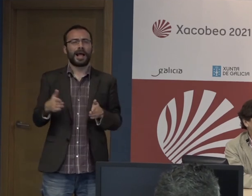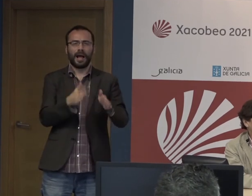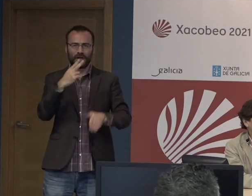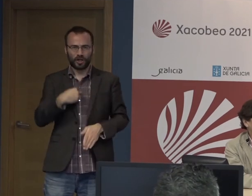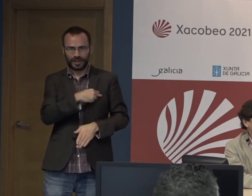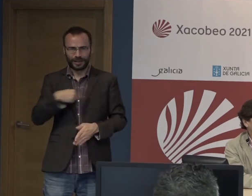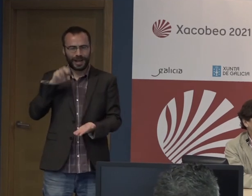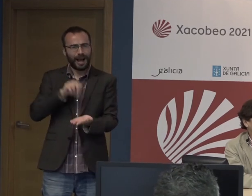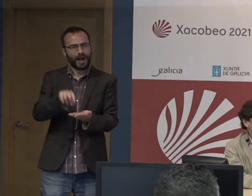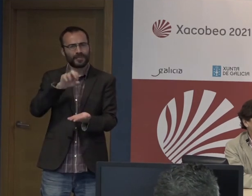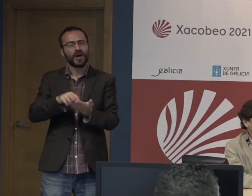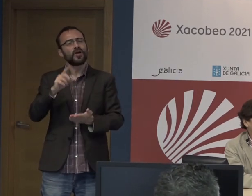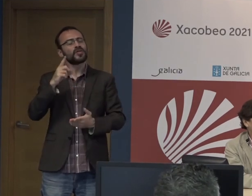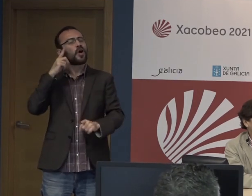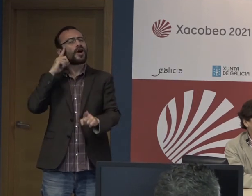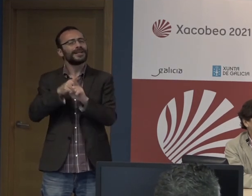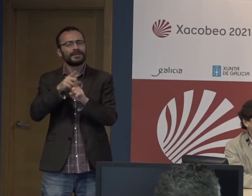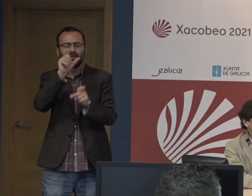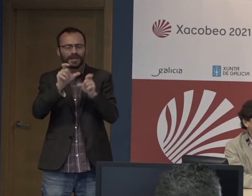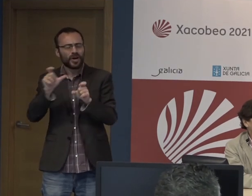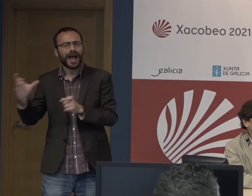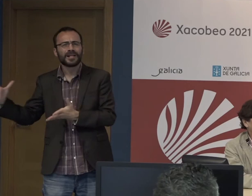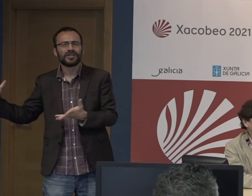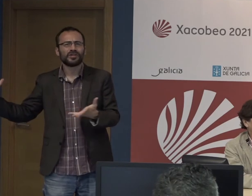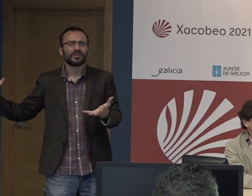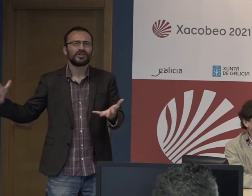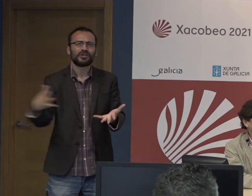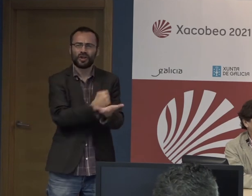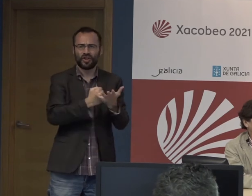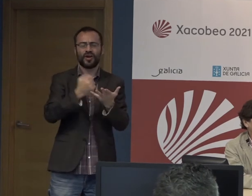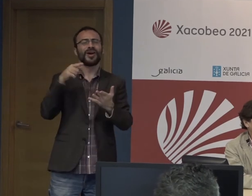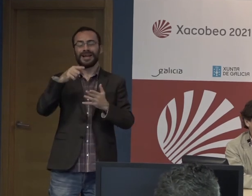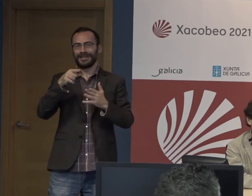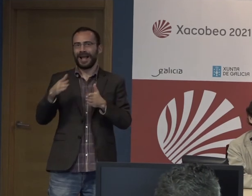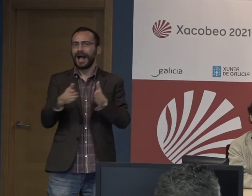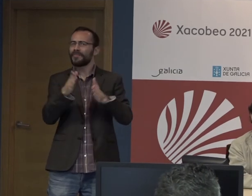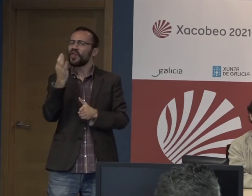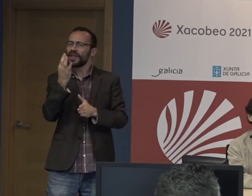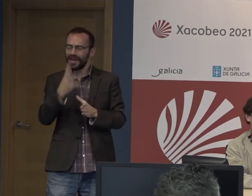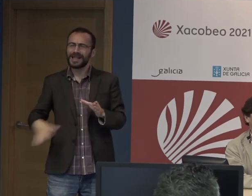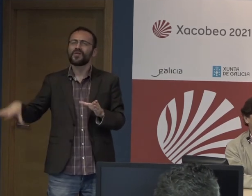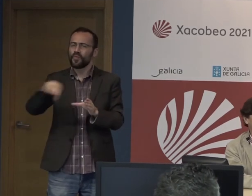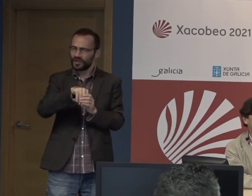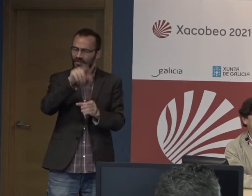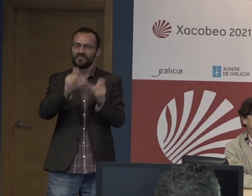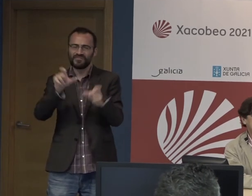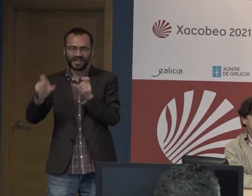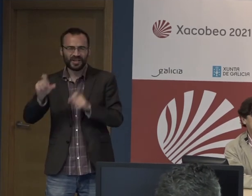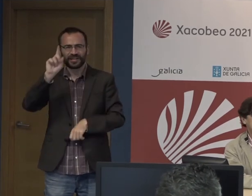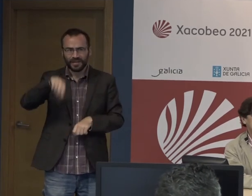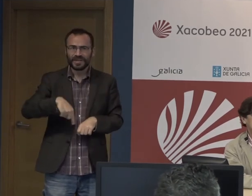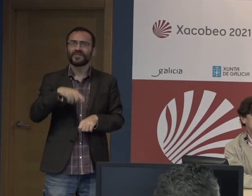Camino de Santiago fuera de y para todos, es decir, eso tenía que ser un camino más inclusivo. Queríamos que la celebración también